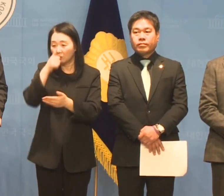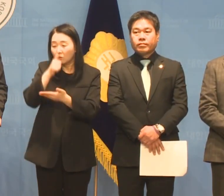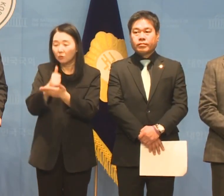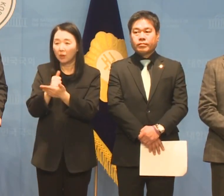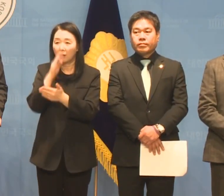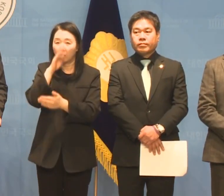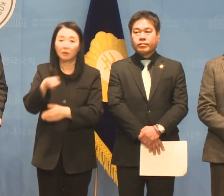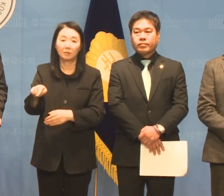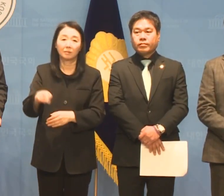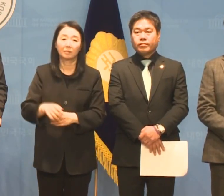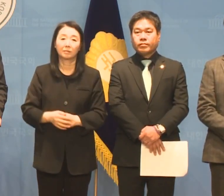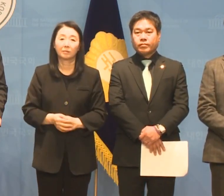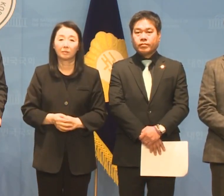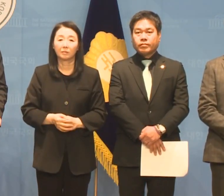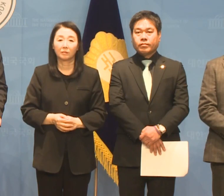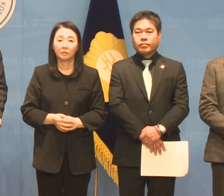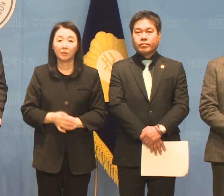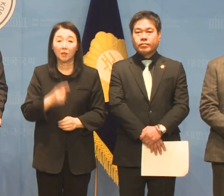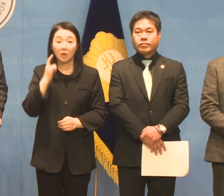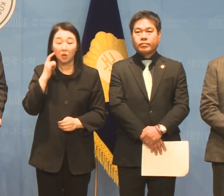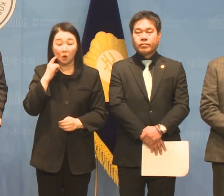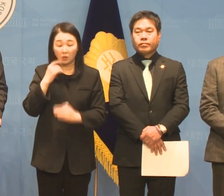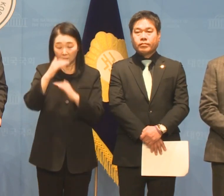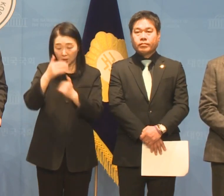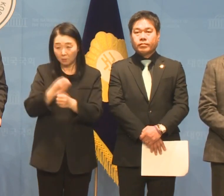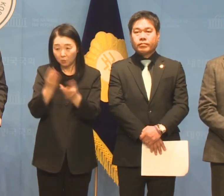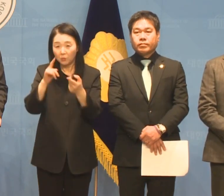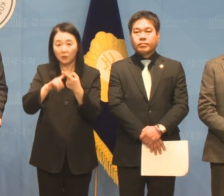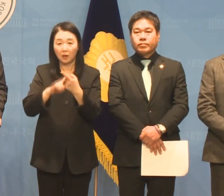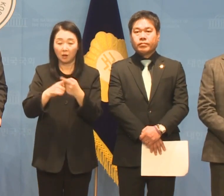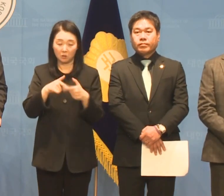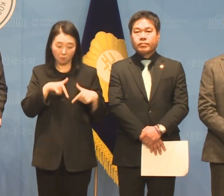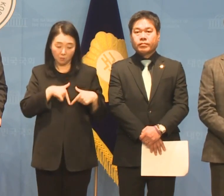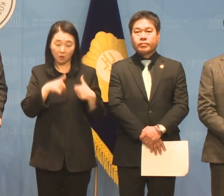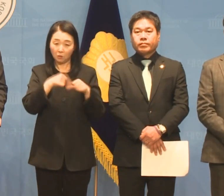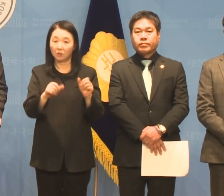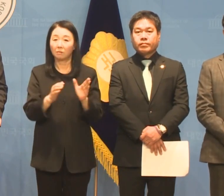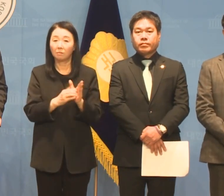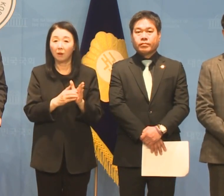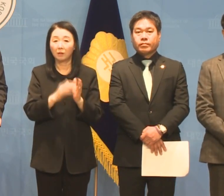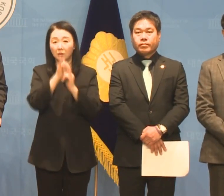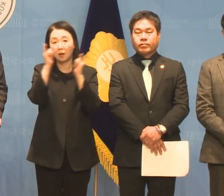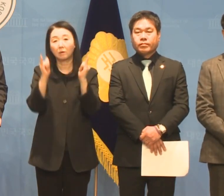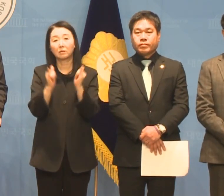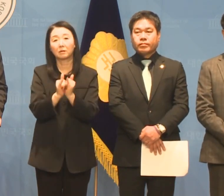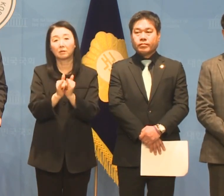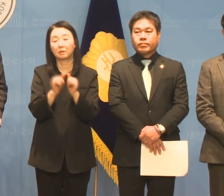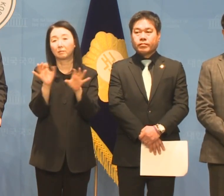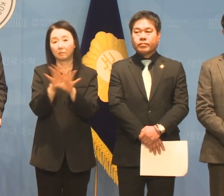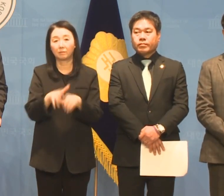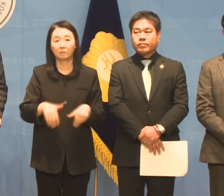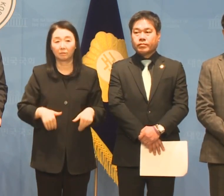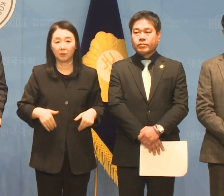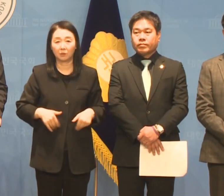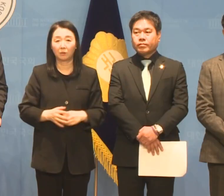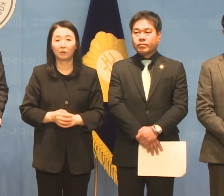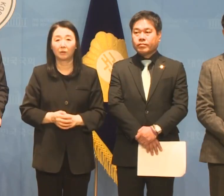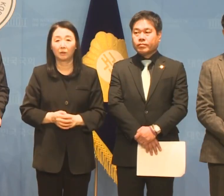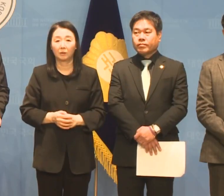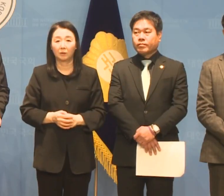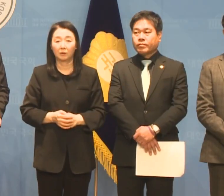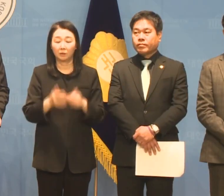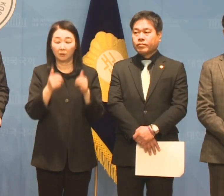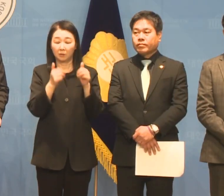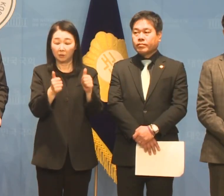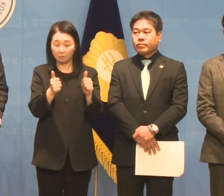행위입니다. 반드시 이런 허위사실 유포에 의한 명예훼손은 이 사회에서 없어져야 하겠습니다. 사법당국의